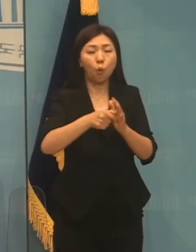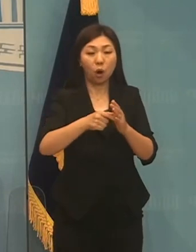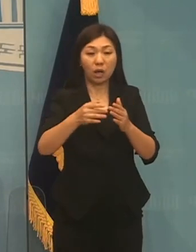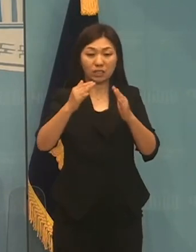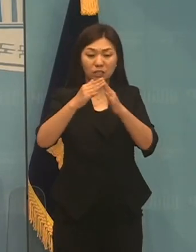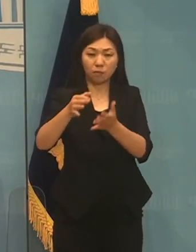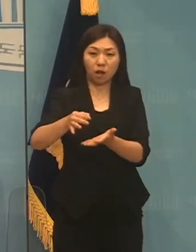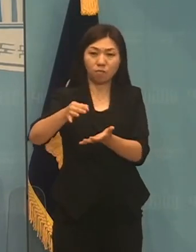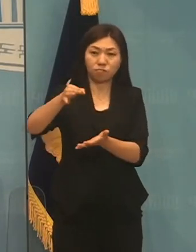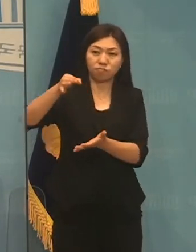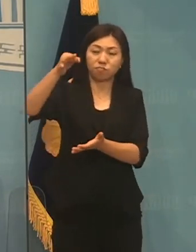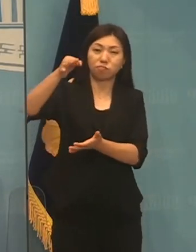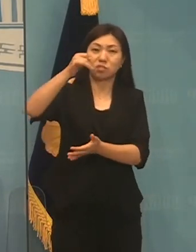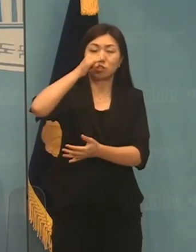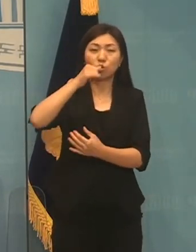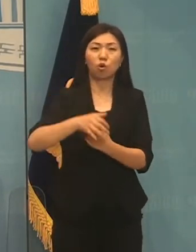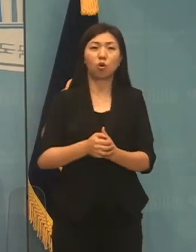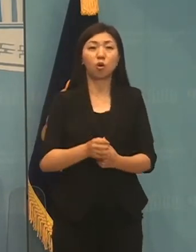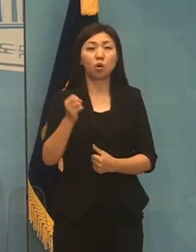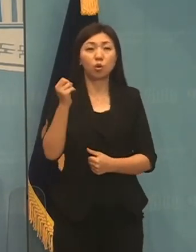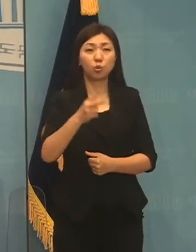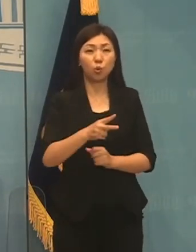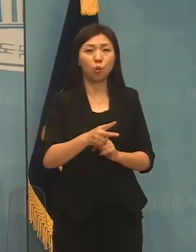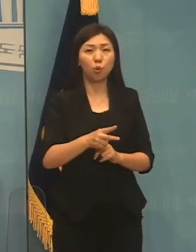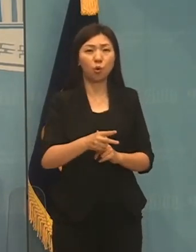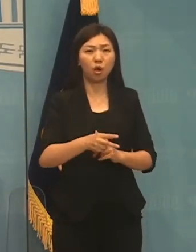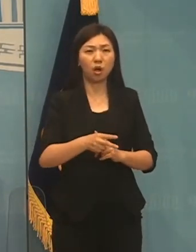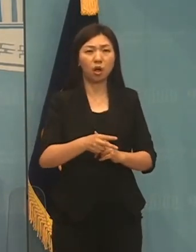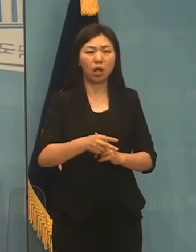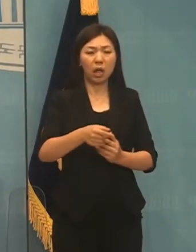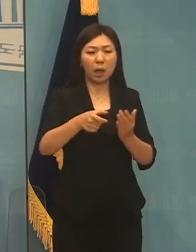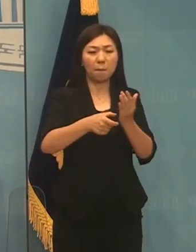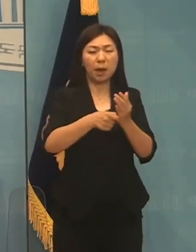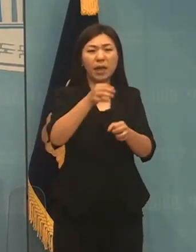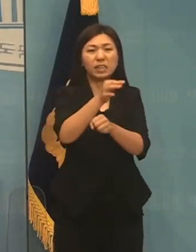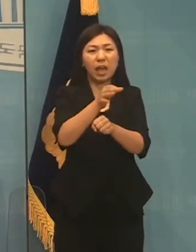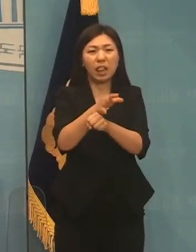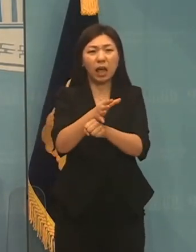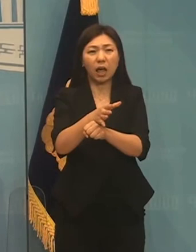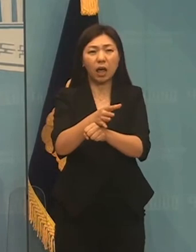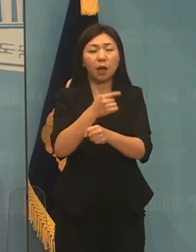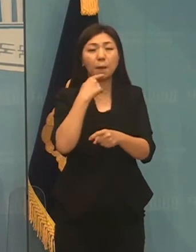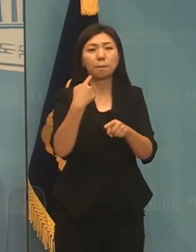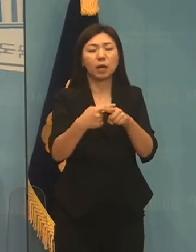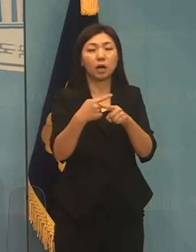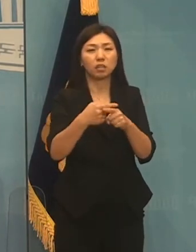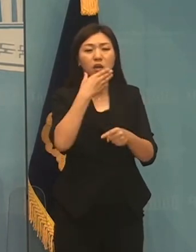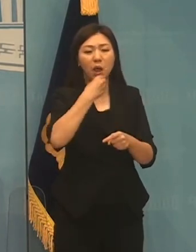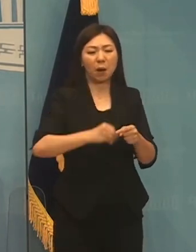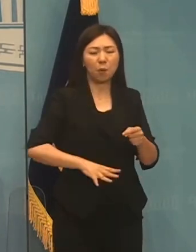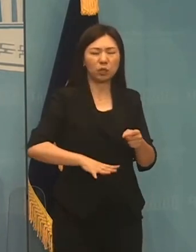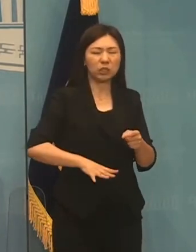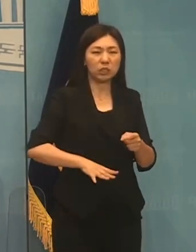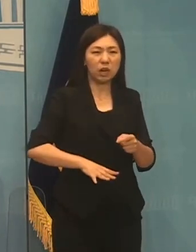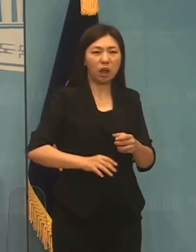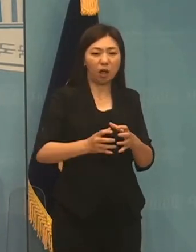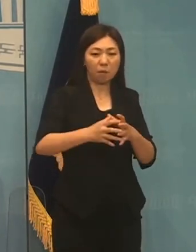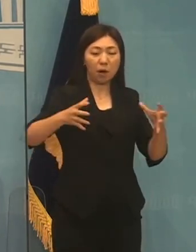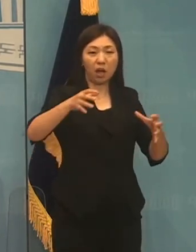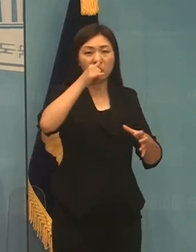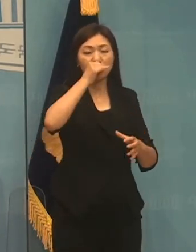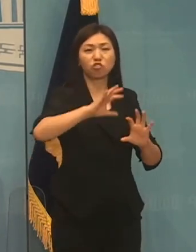대표행위나 다름없는 정치 포퓰리즘으로 국민 한 사람 앞으로 무려 2천만 원의 빚을